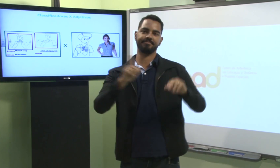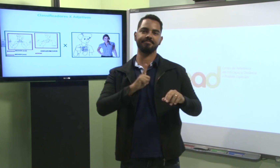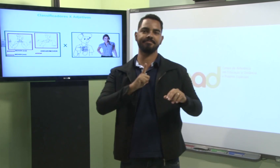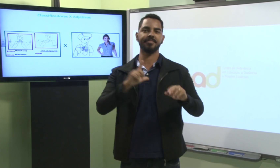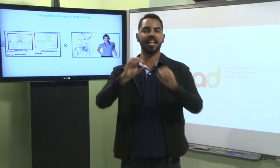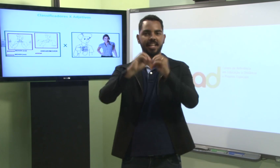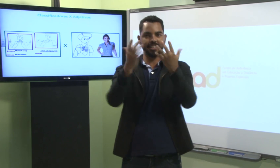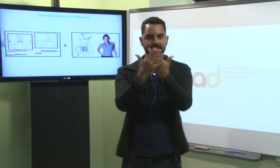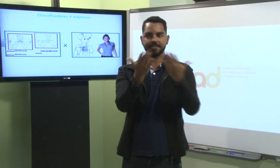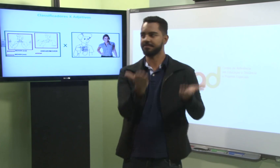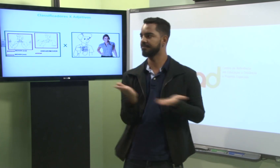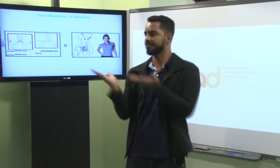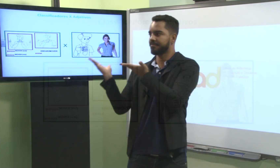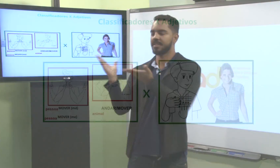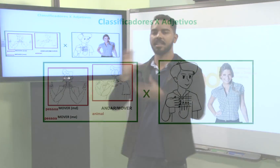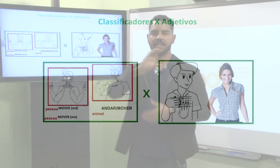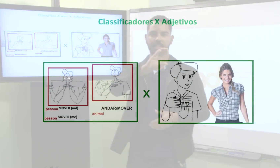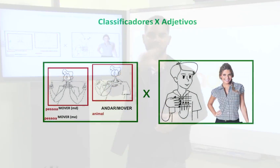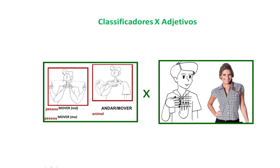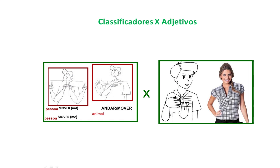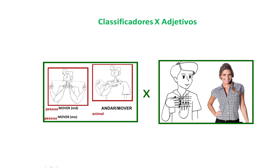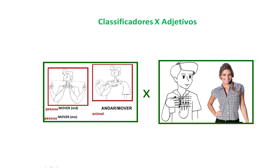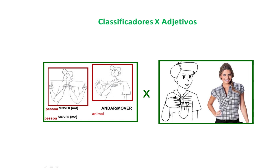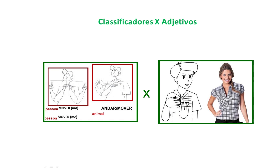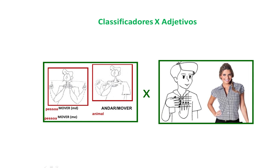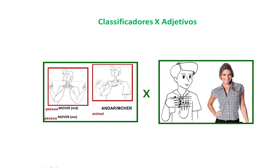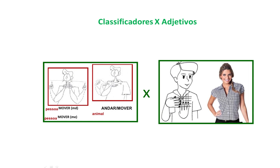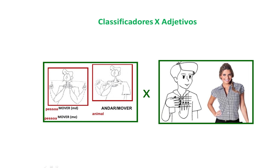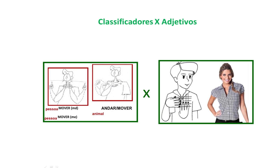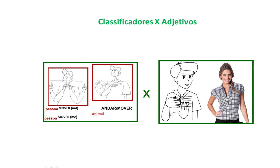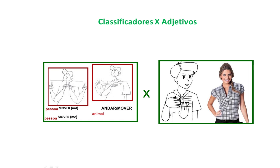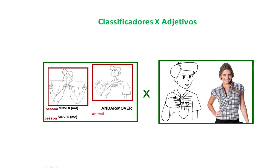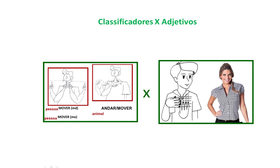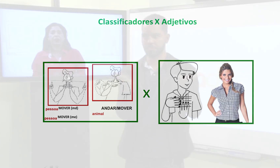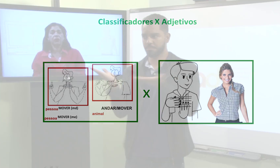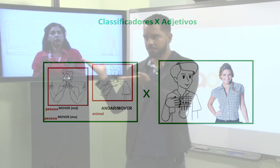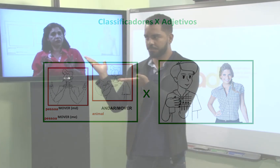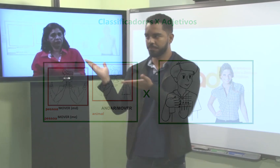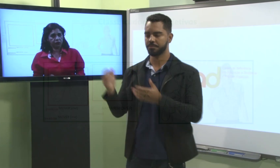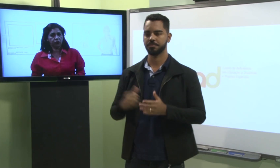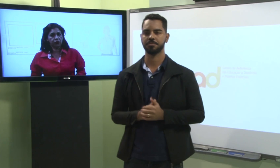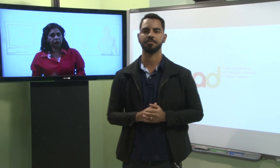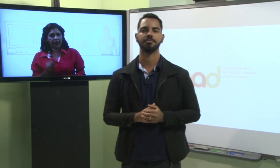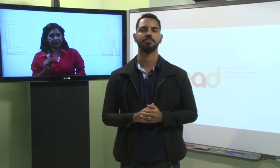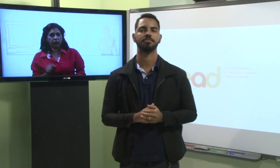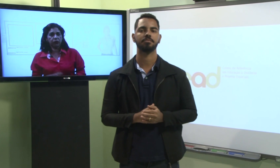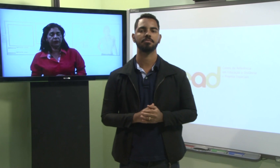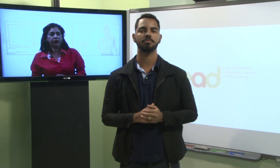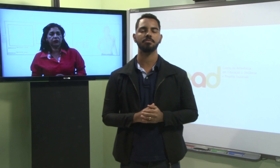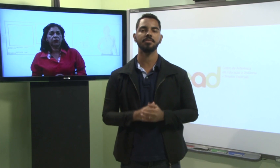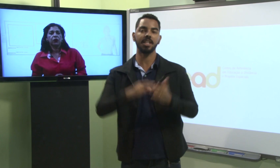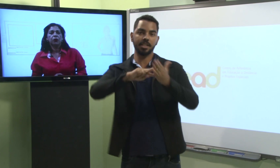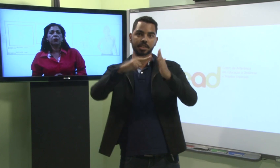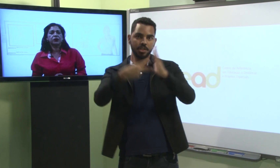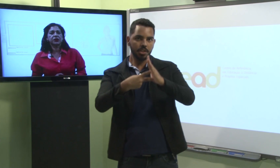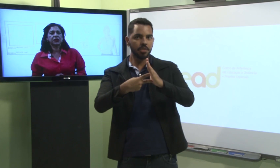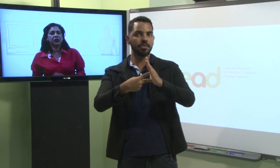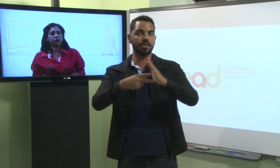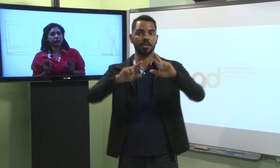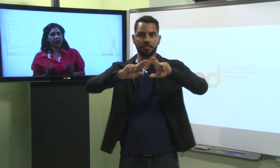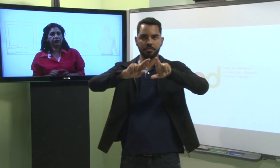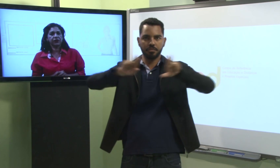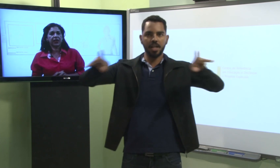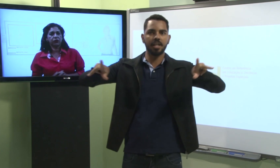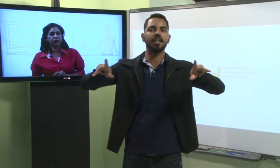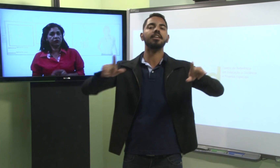e adjetivo. Vamos tentar separar as coisas aqui, ok? Em nossos estudos, até o momento, pode-se entender